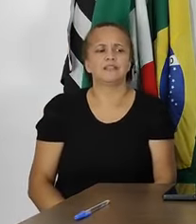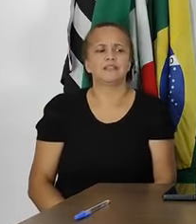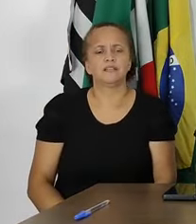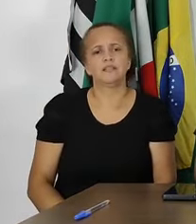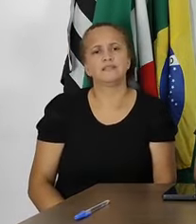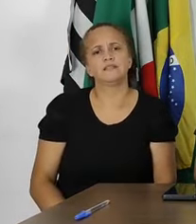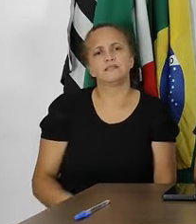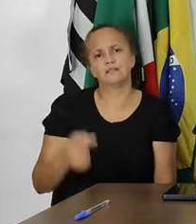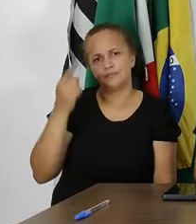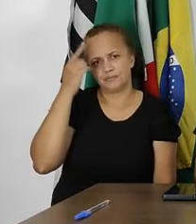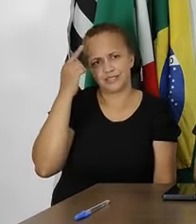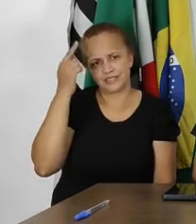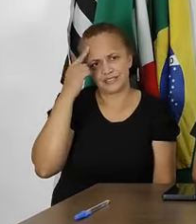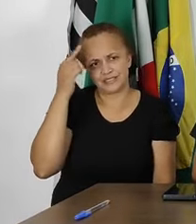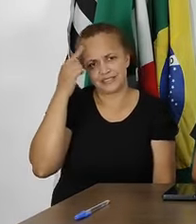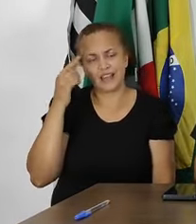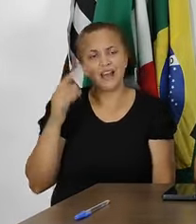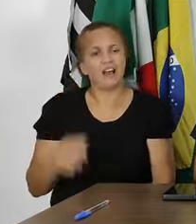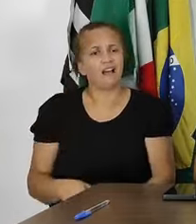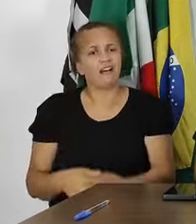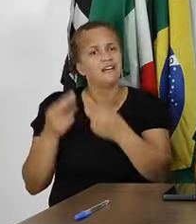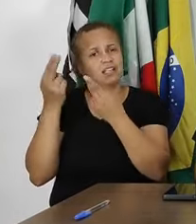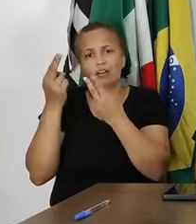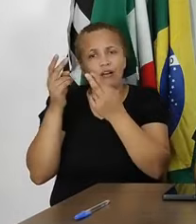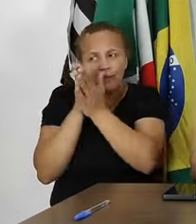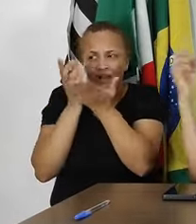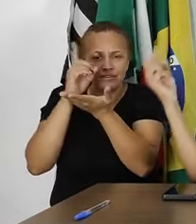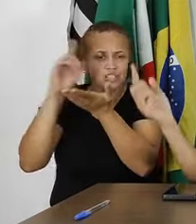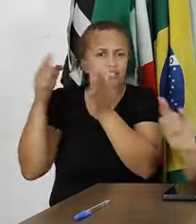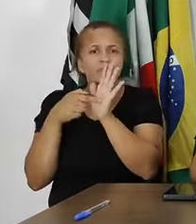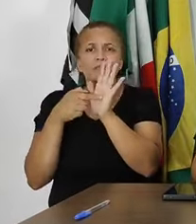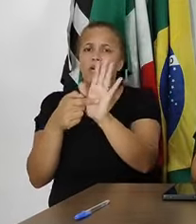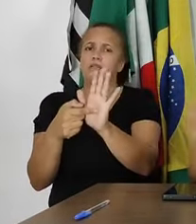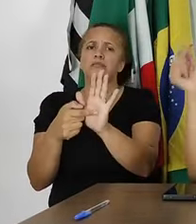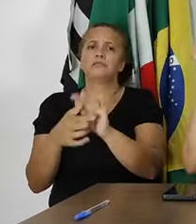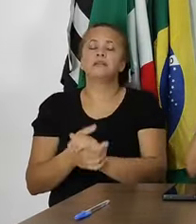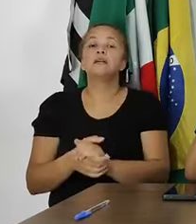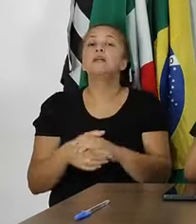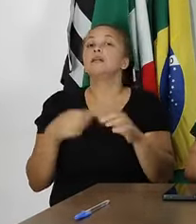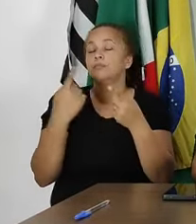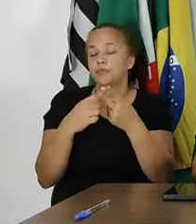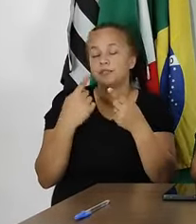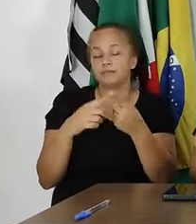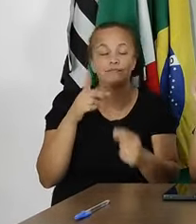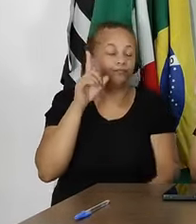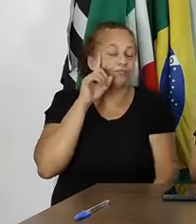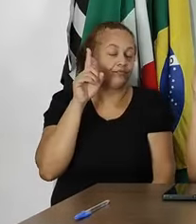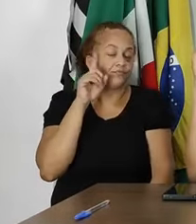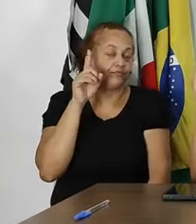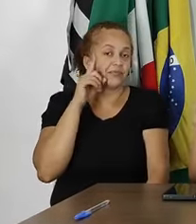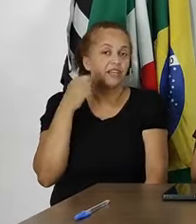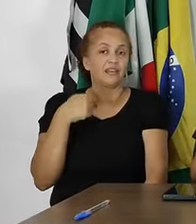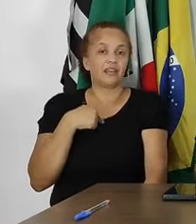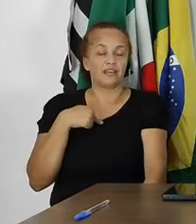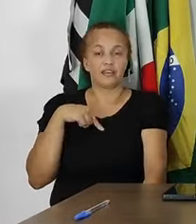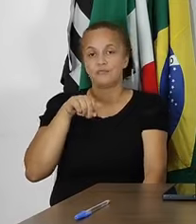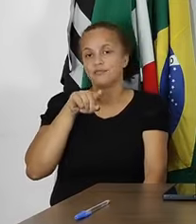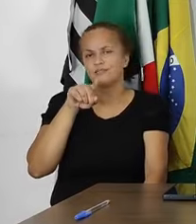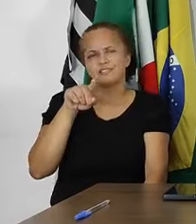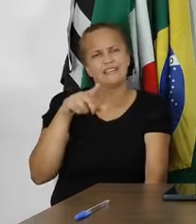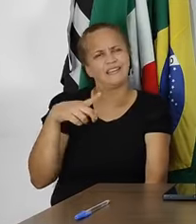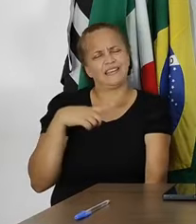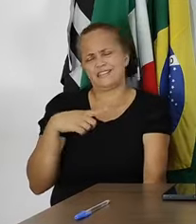Pensar de acordo com como está escrito. Porque todos os dias, eu e você, somos bombardeados